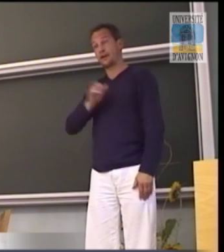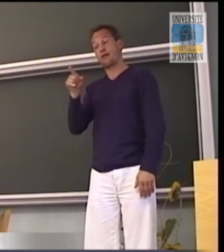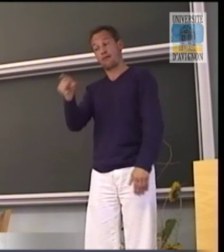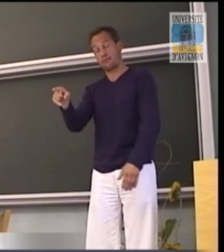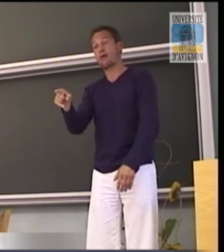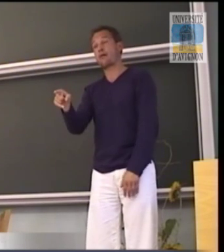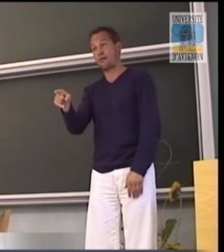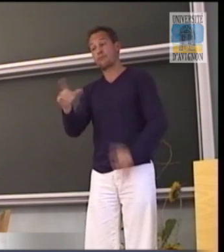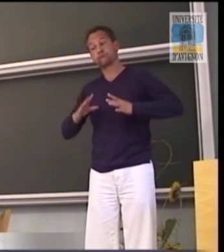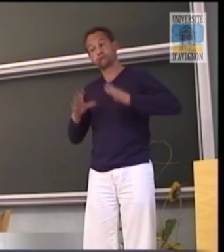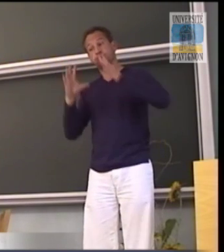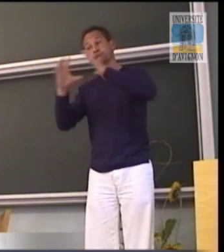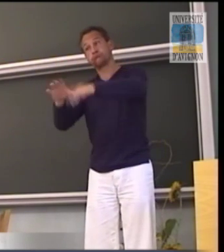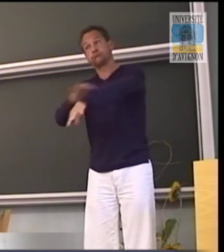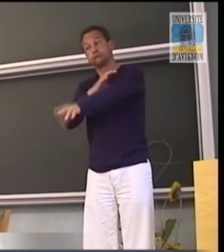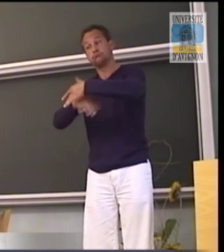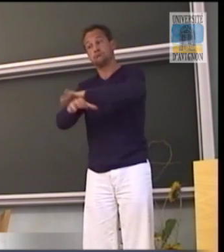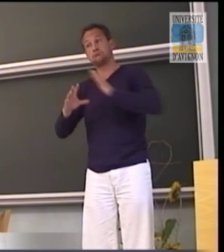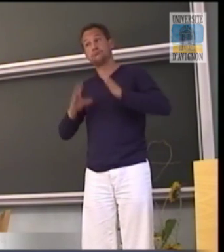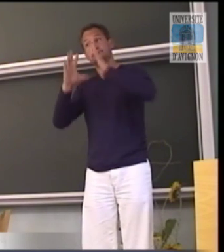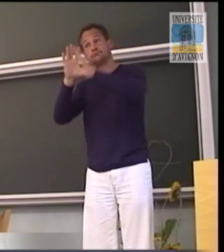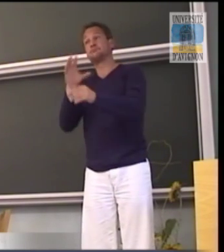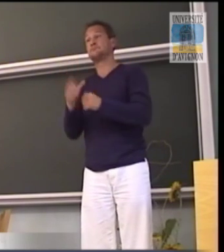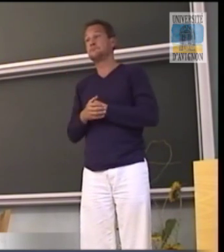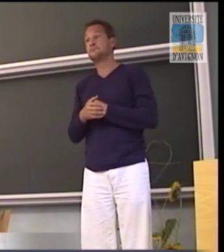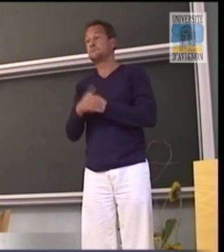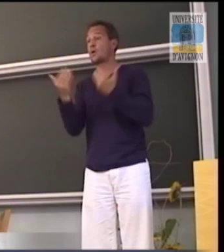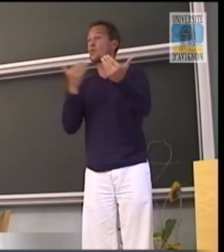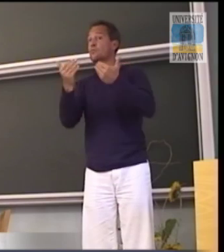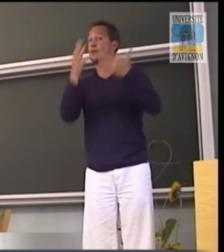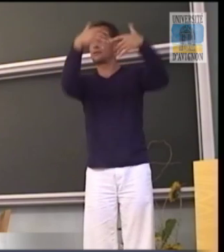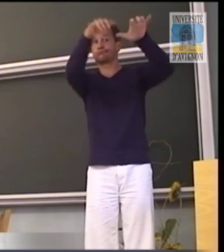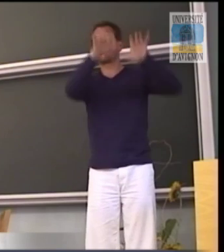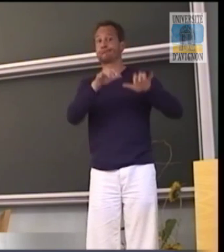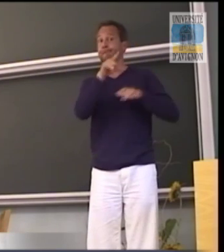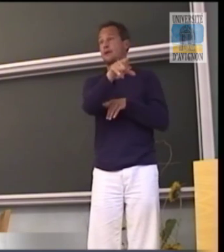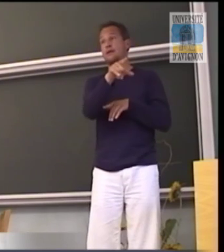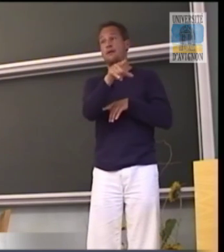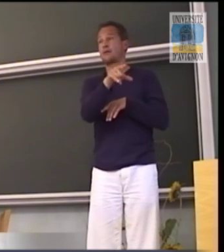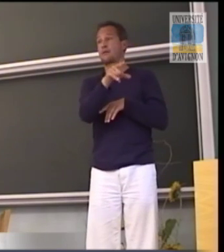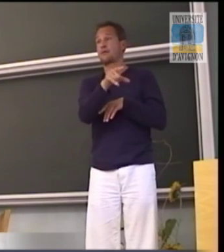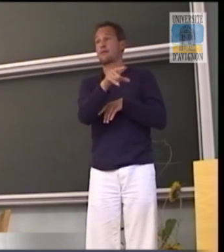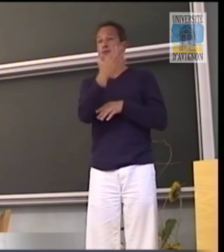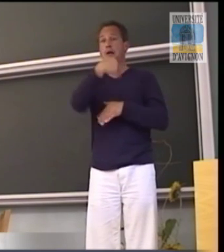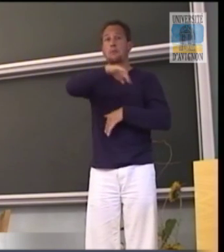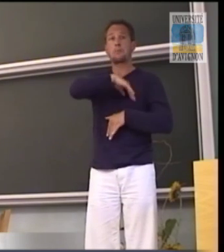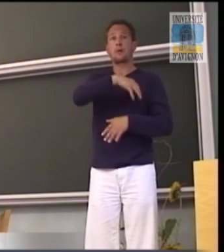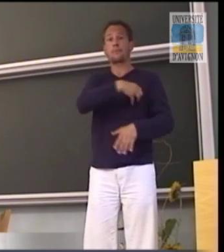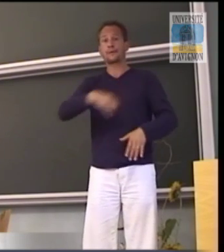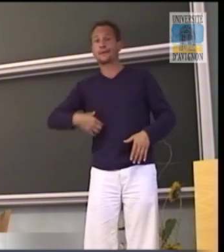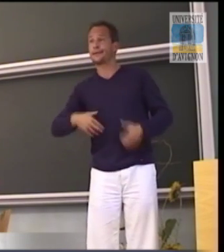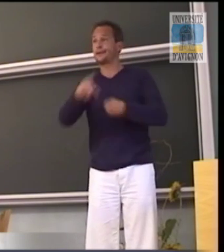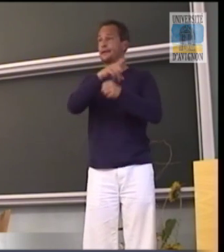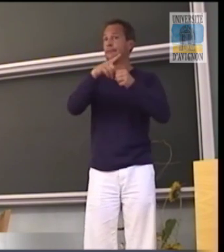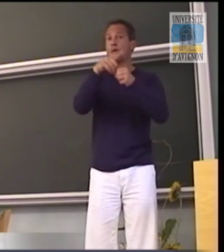plus impliqué qu'on ne l'imagine dans la société et dans la cité, car les collectivités, les élus, les